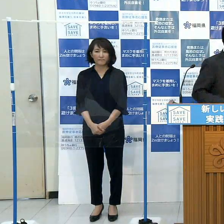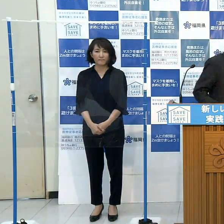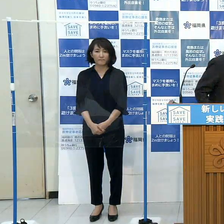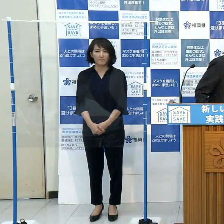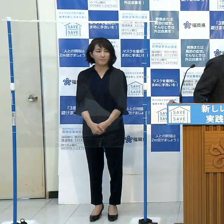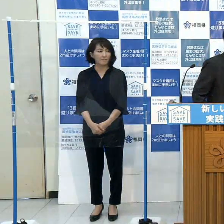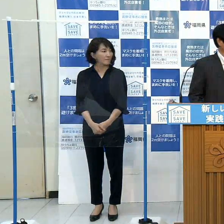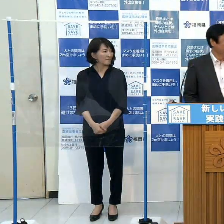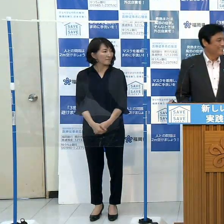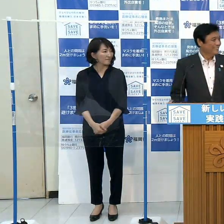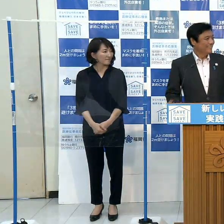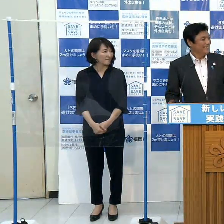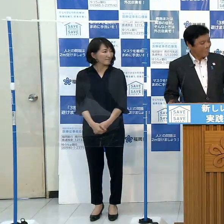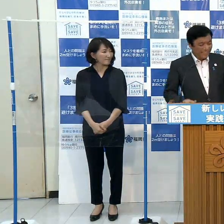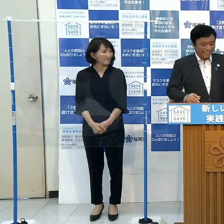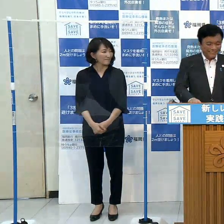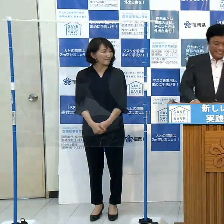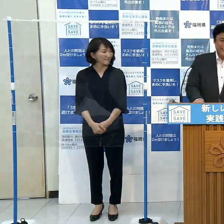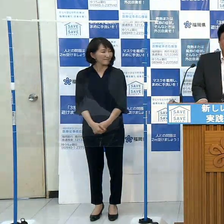終わりというのはない